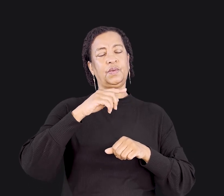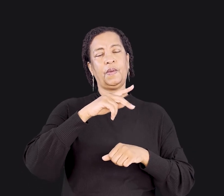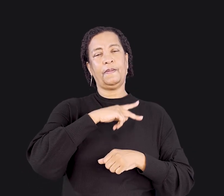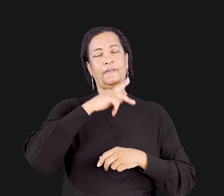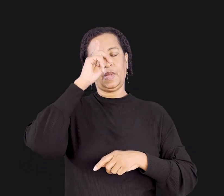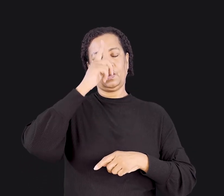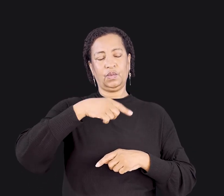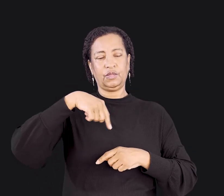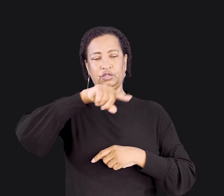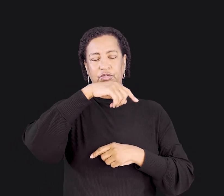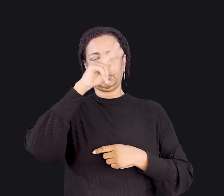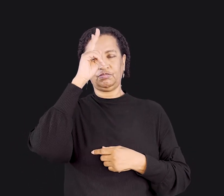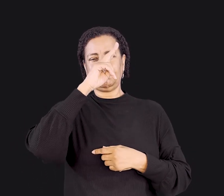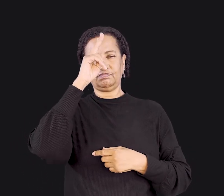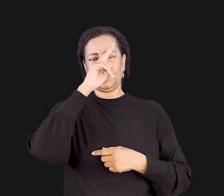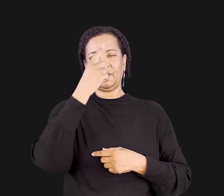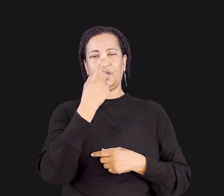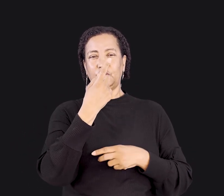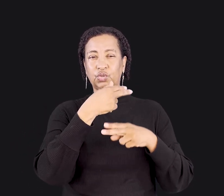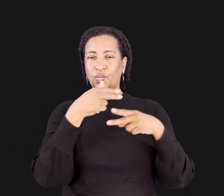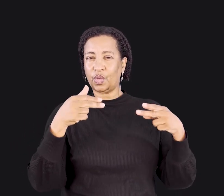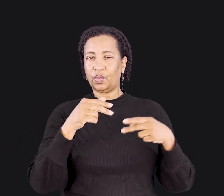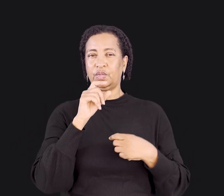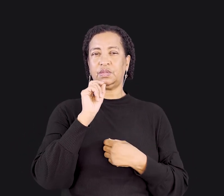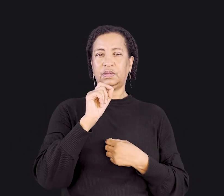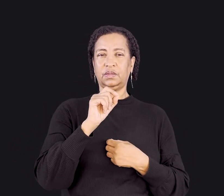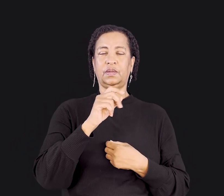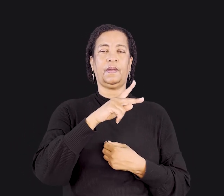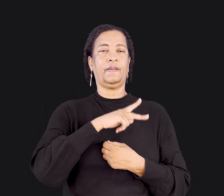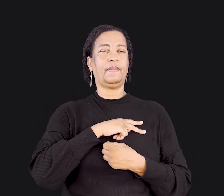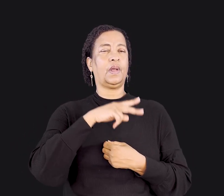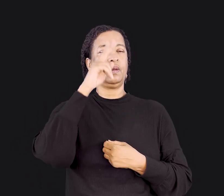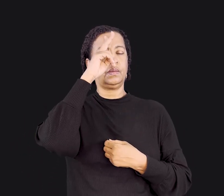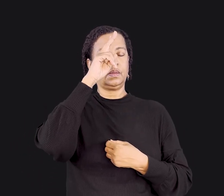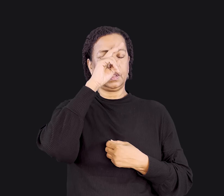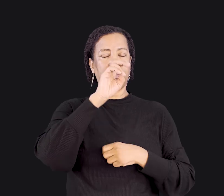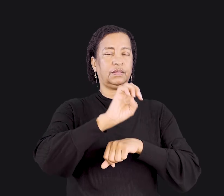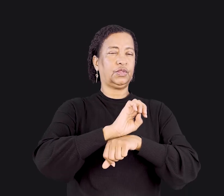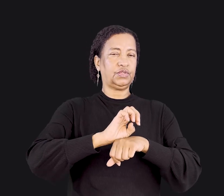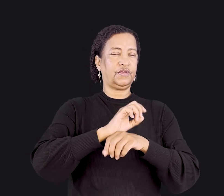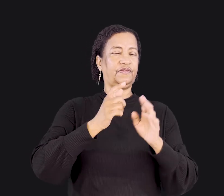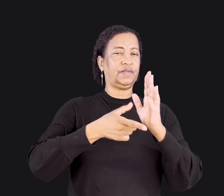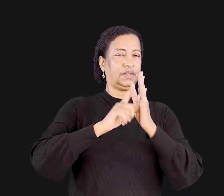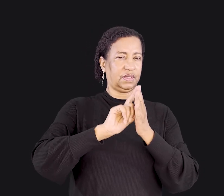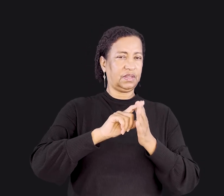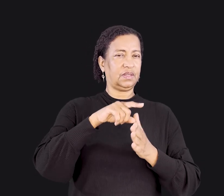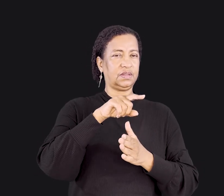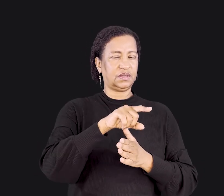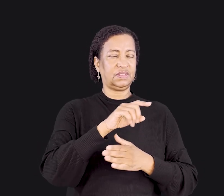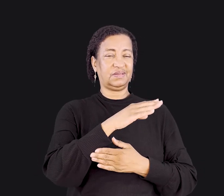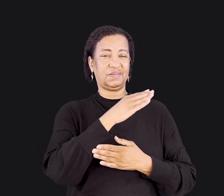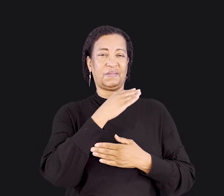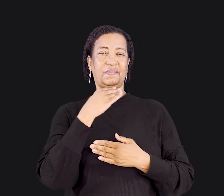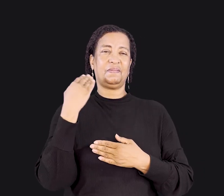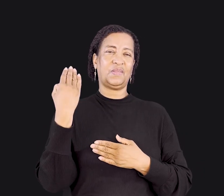se lembrarem de uma coisa. Do quê? Paulo lembra aos Efésios que antes eles estavam mortos em